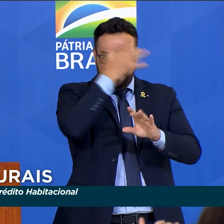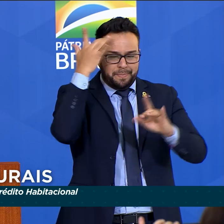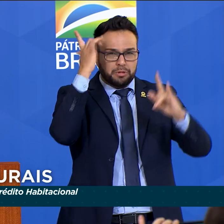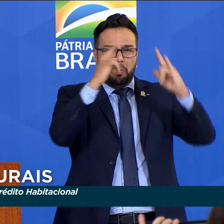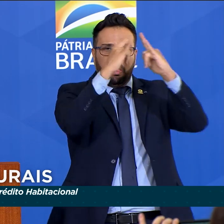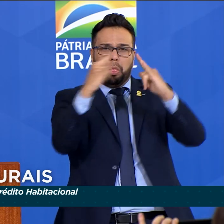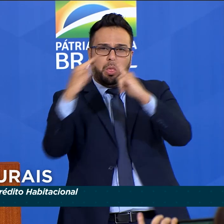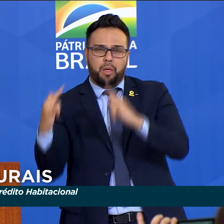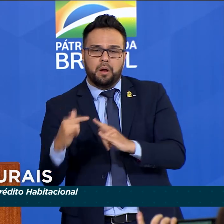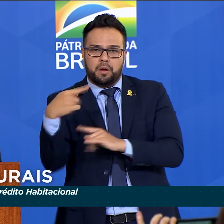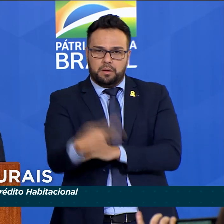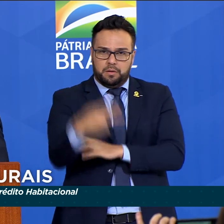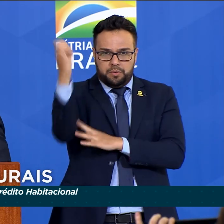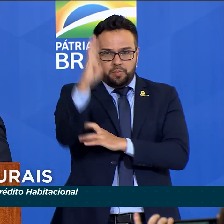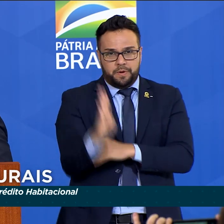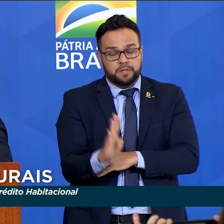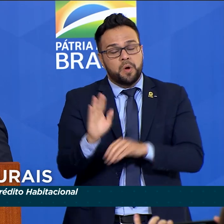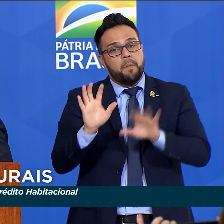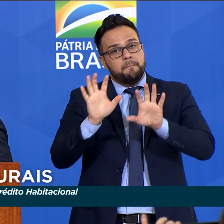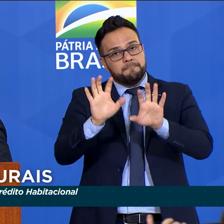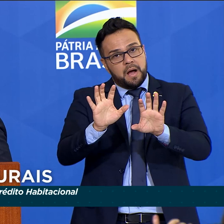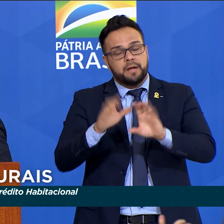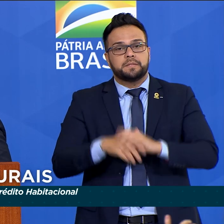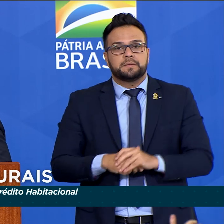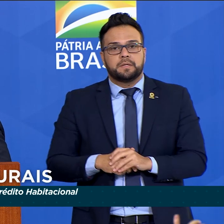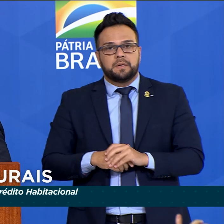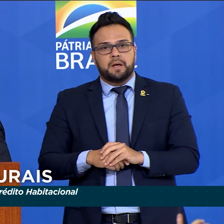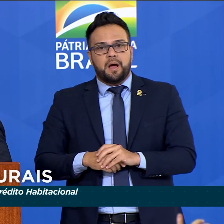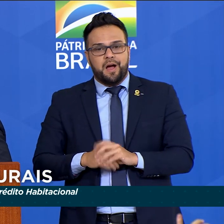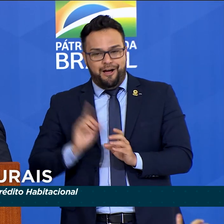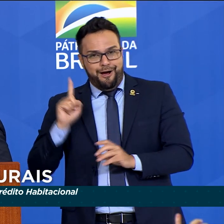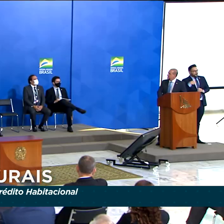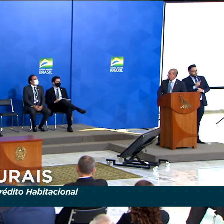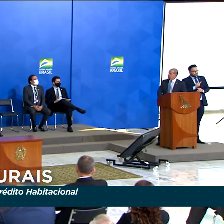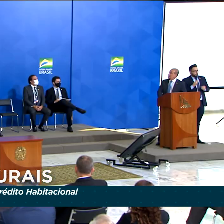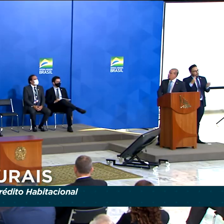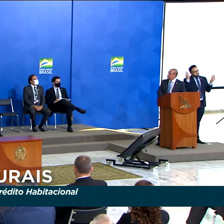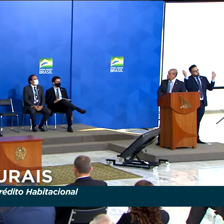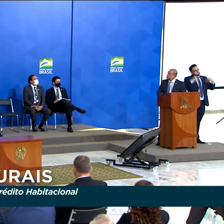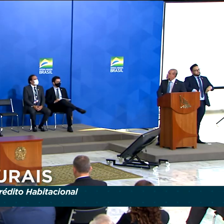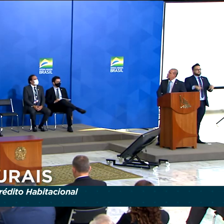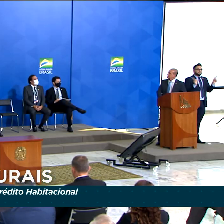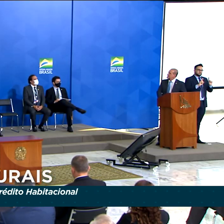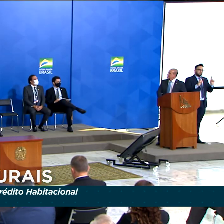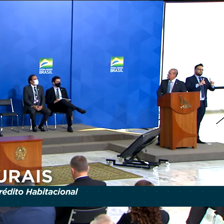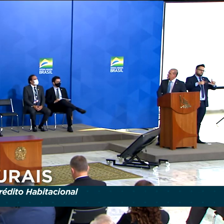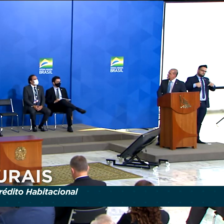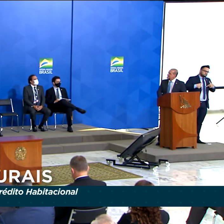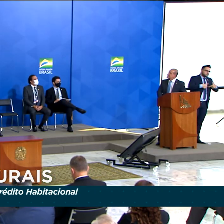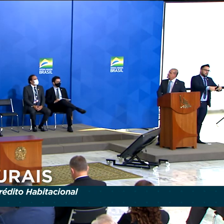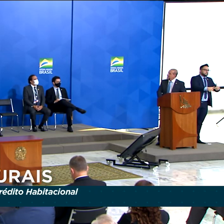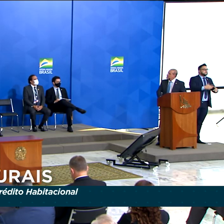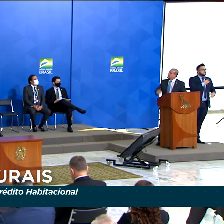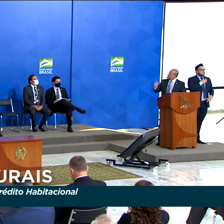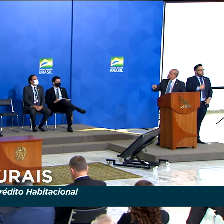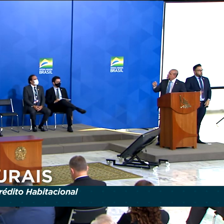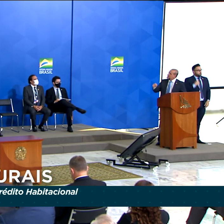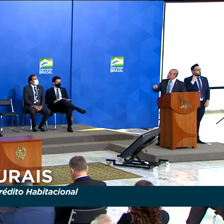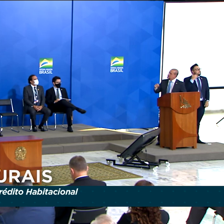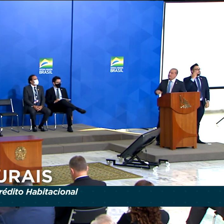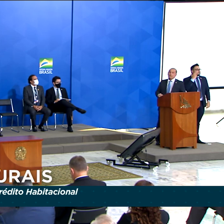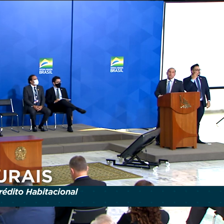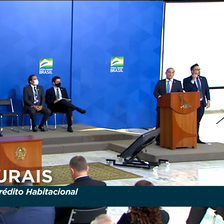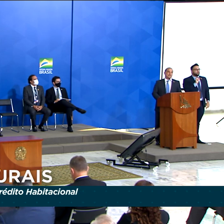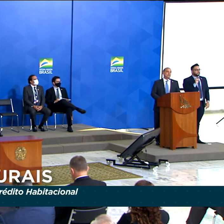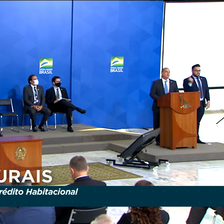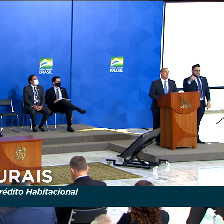Brasil. Mas como a gente não desiste, presidente, a gente tem couro duro e a gente sabe que a gente está